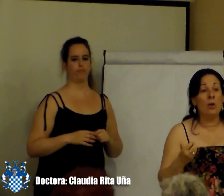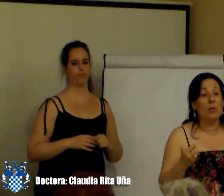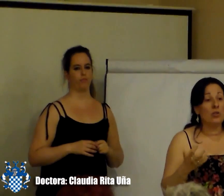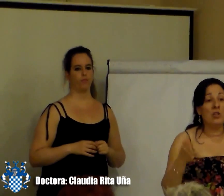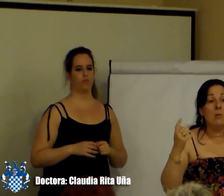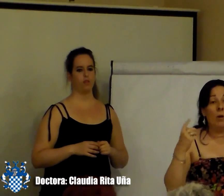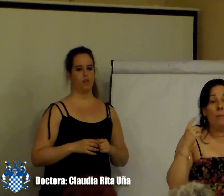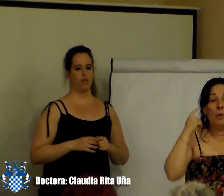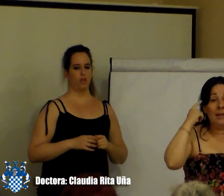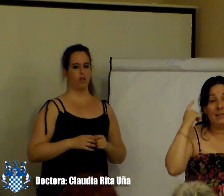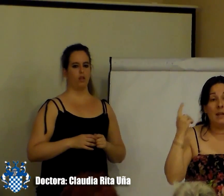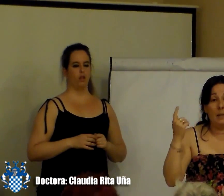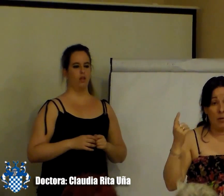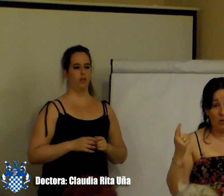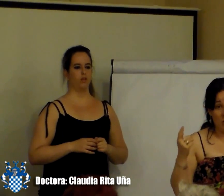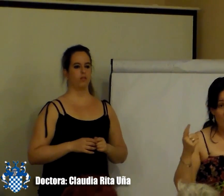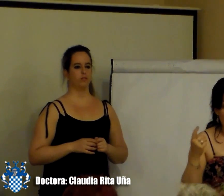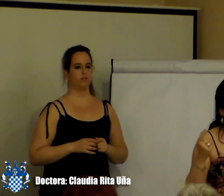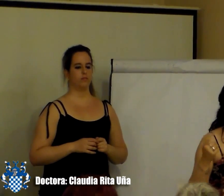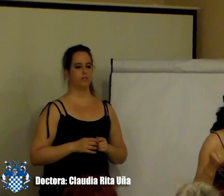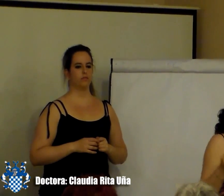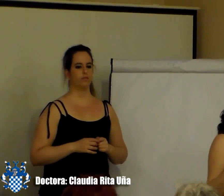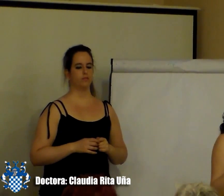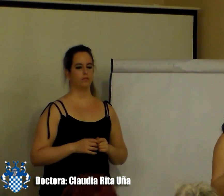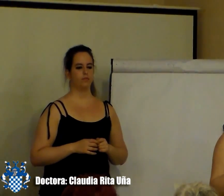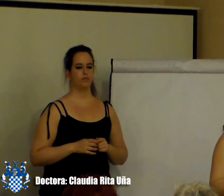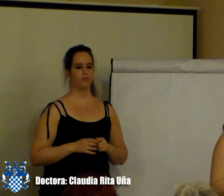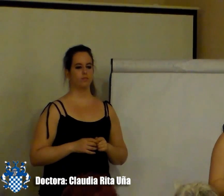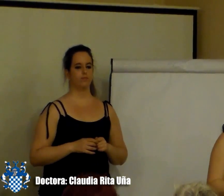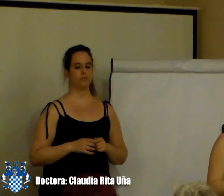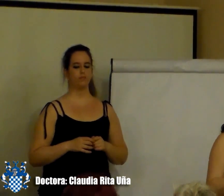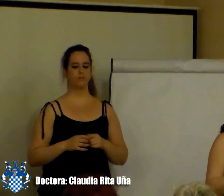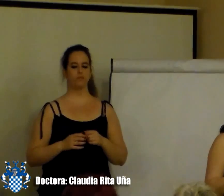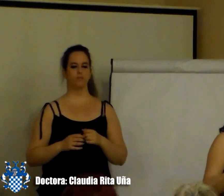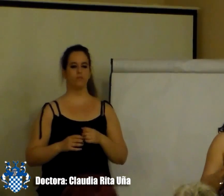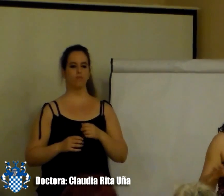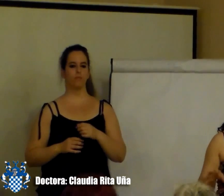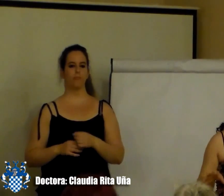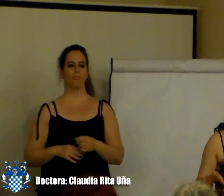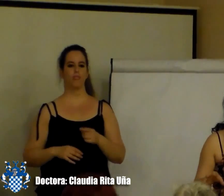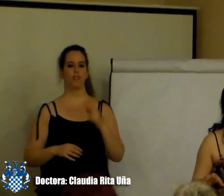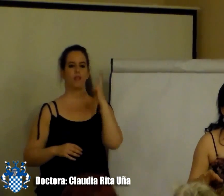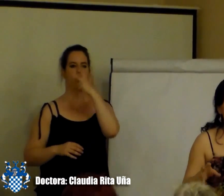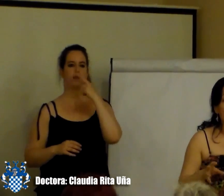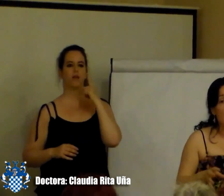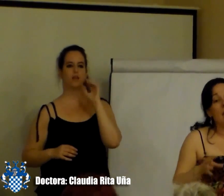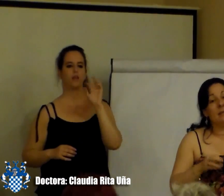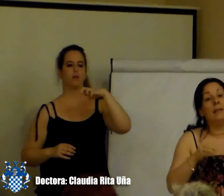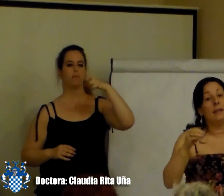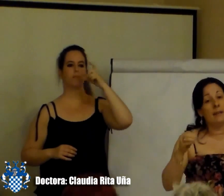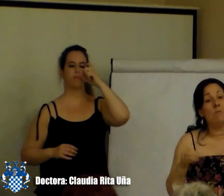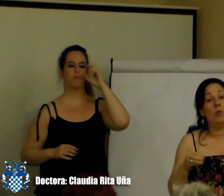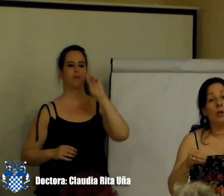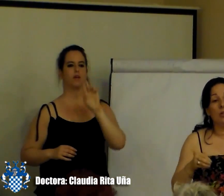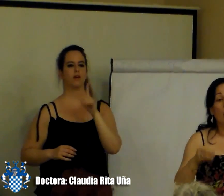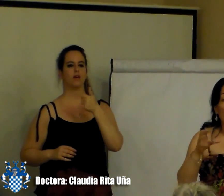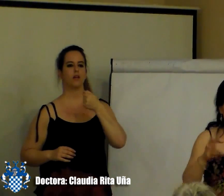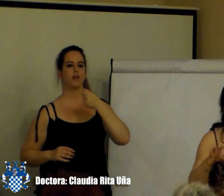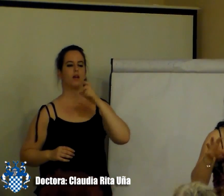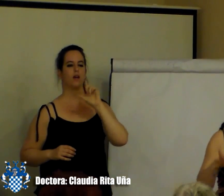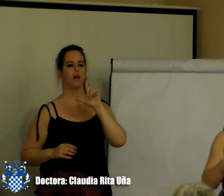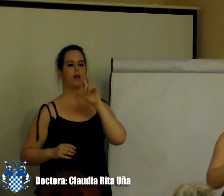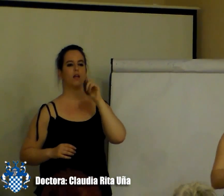como algo nocivo por el cerebro, ¿sí? Y después está la hiperalgesia, que sí es ante